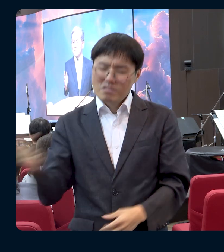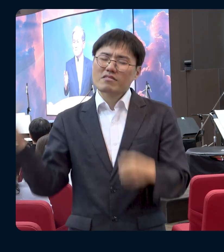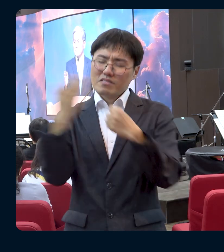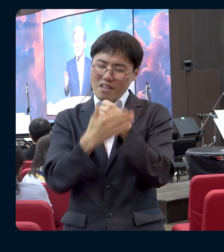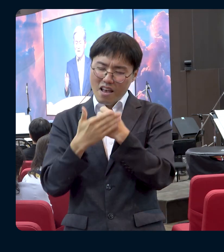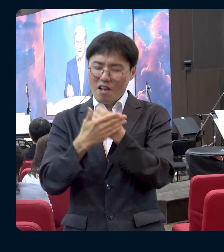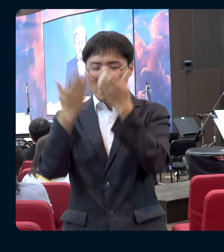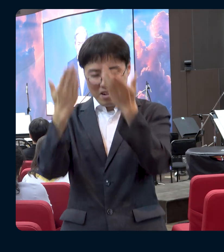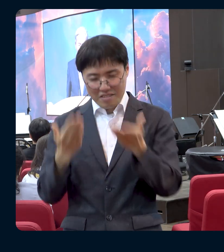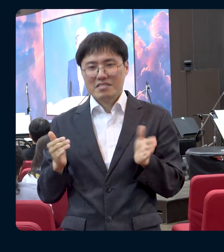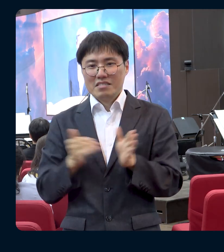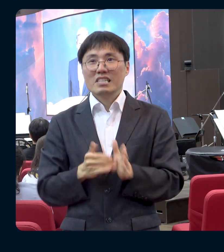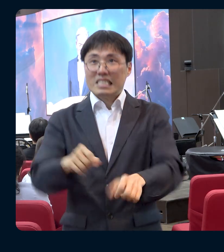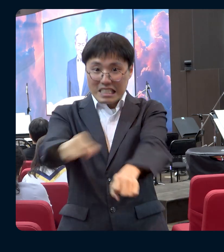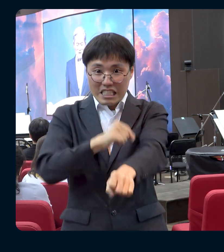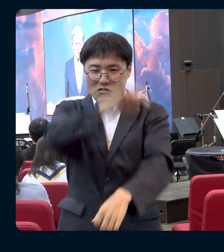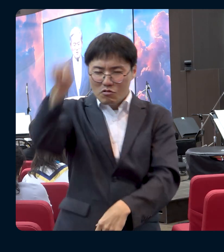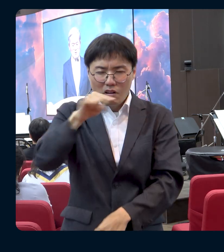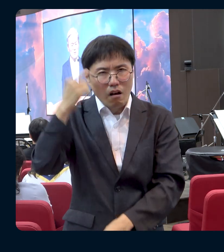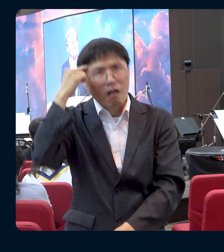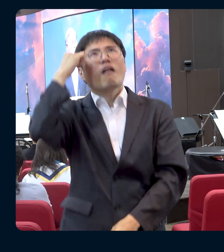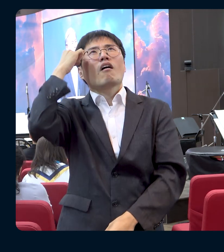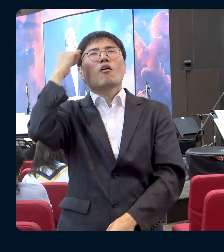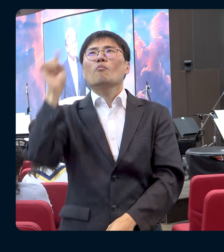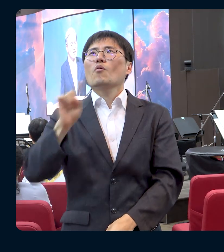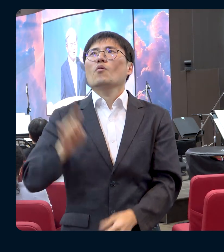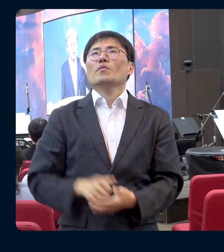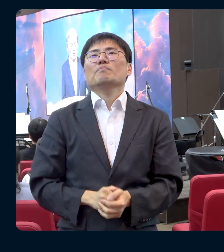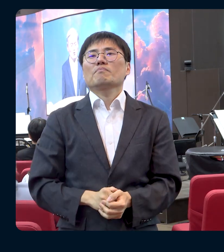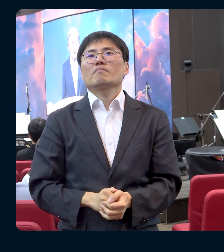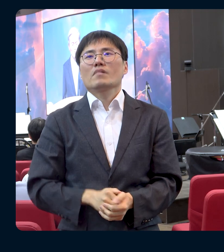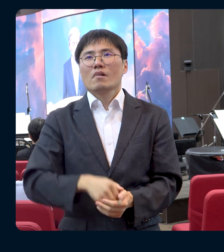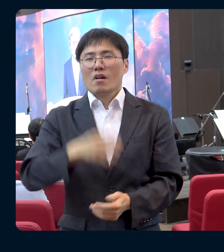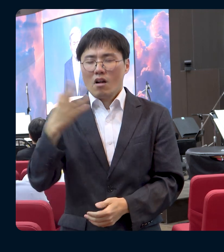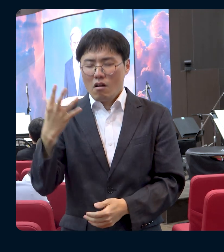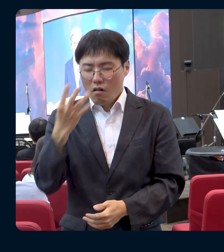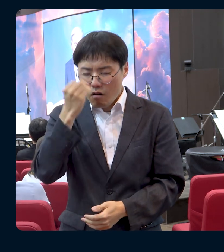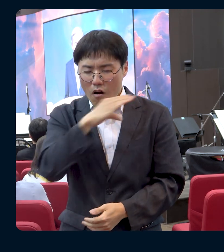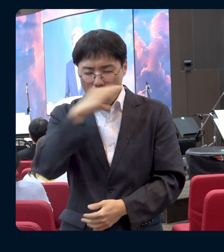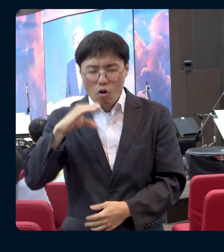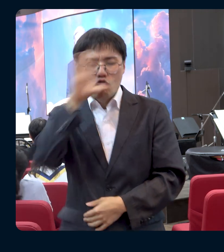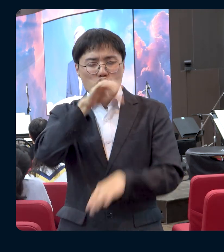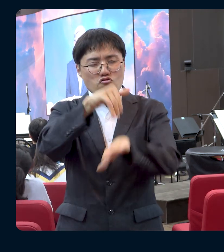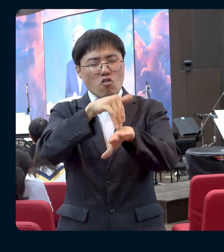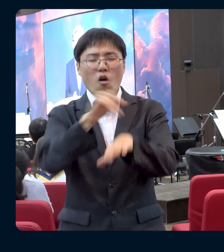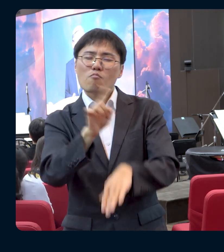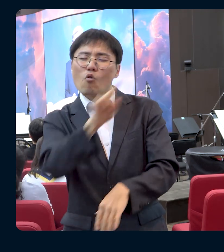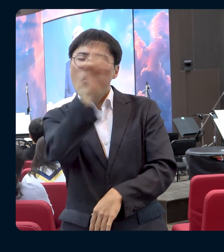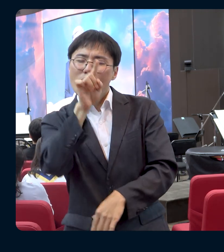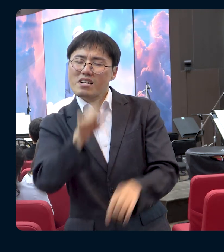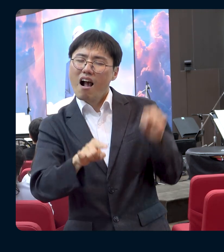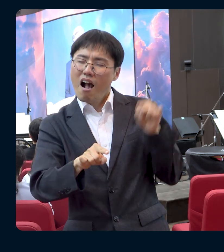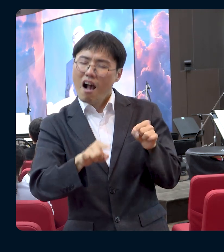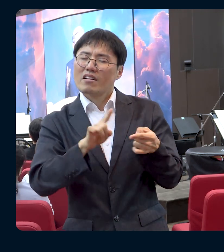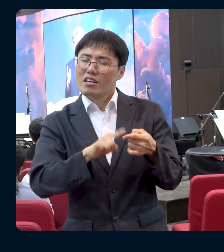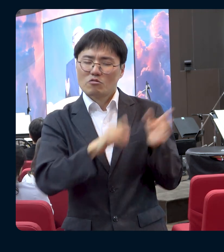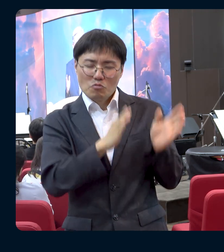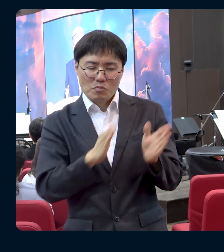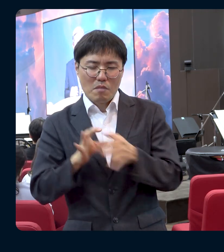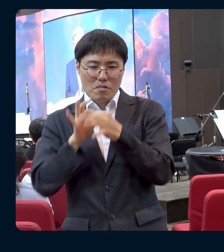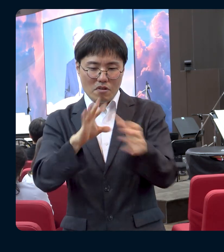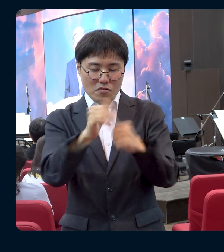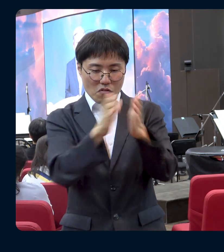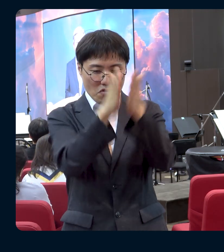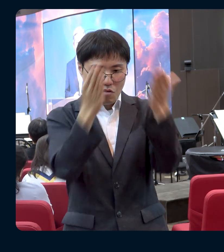받았어요. 특히 그 중에서 기억나는 것은요, 경건의 훈련이란 무엇인가를 말하면서